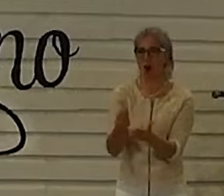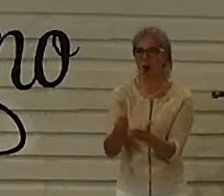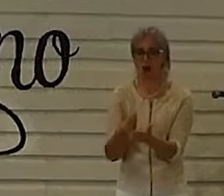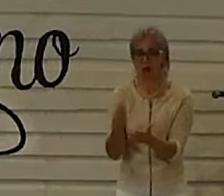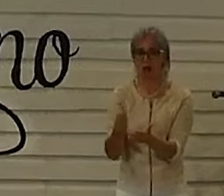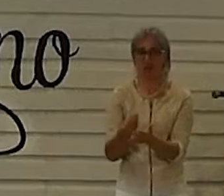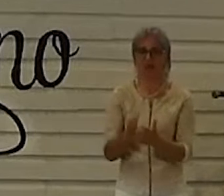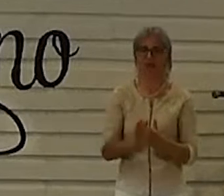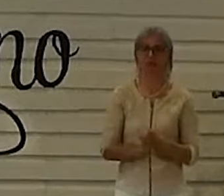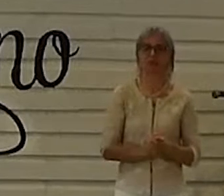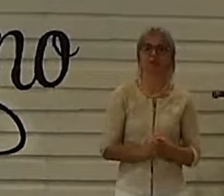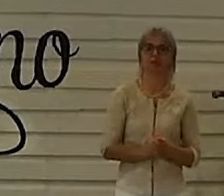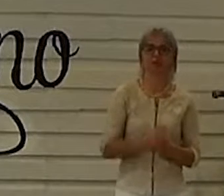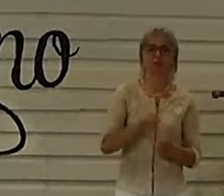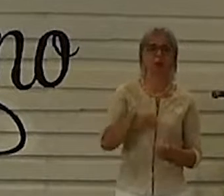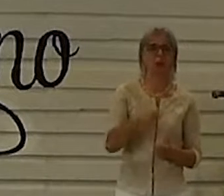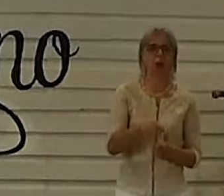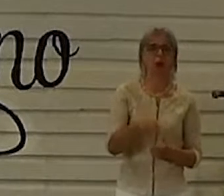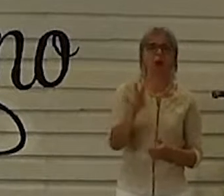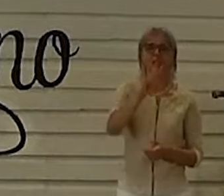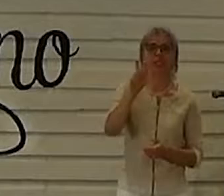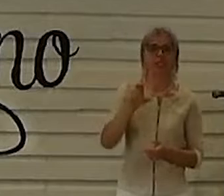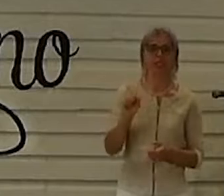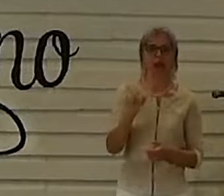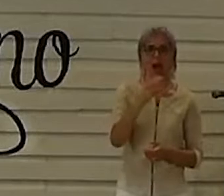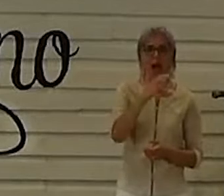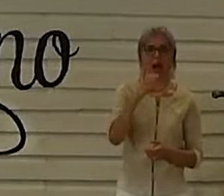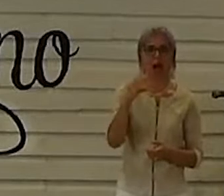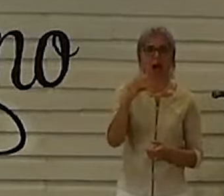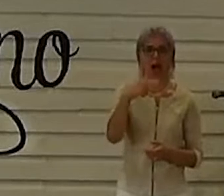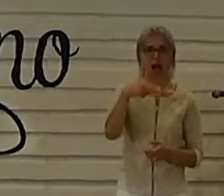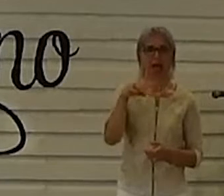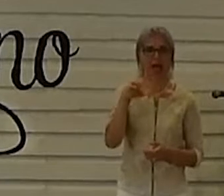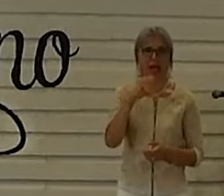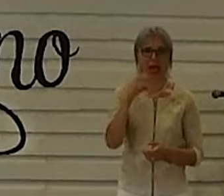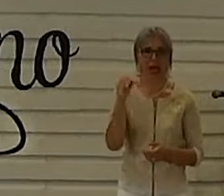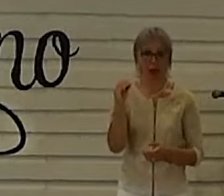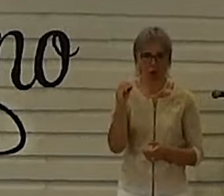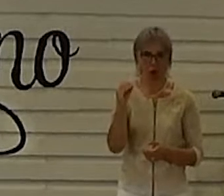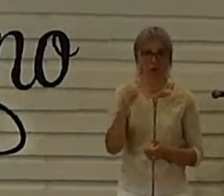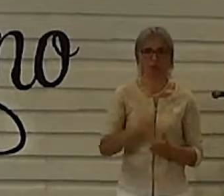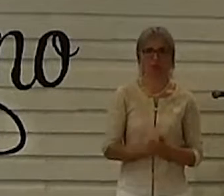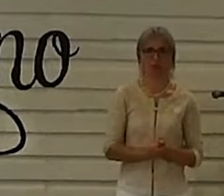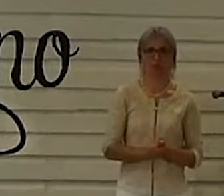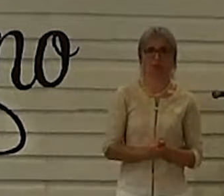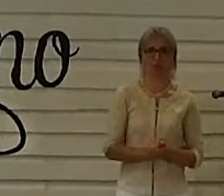ma Gesù è passato per incontrarsi con Zaccheo. E Zaccheo cosa faceva?